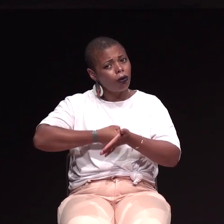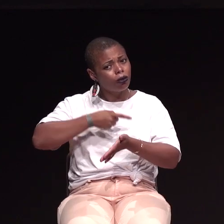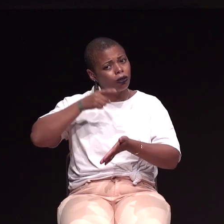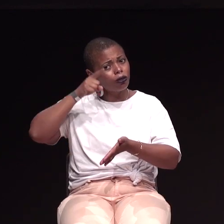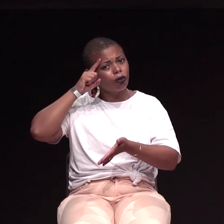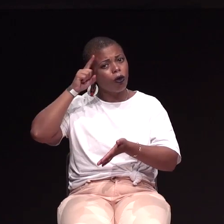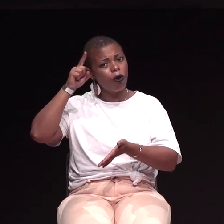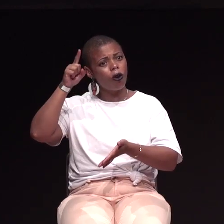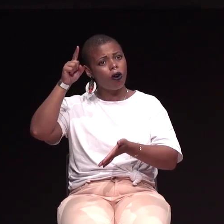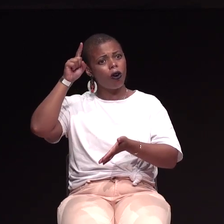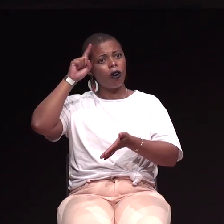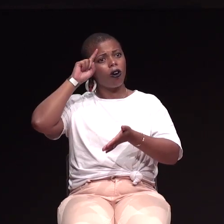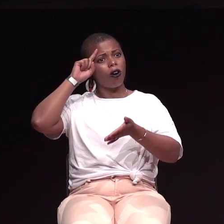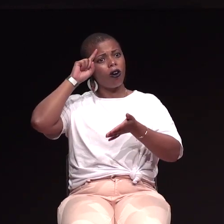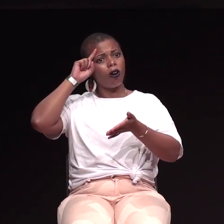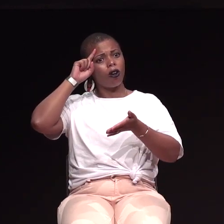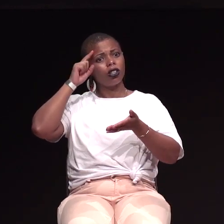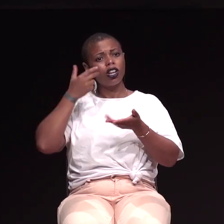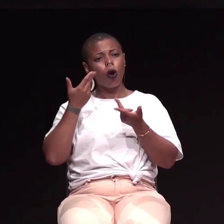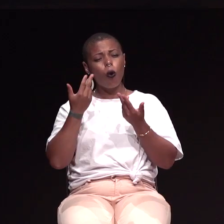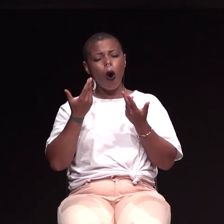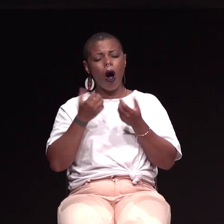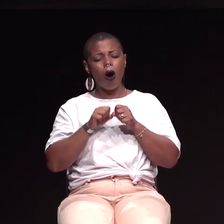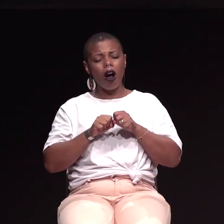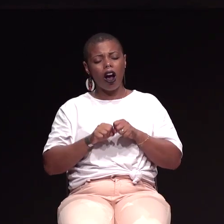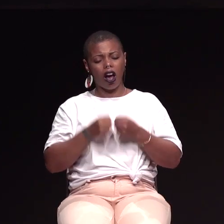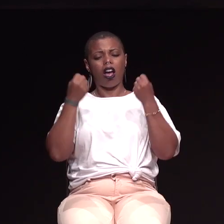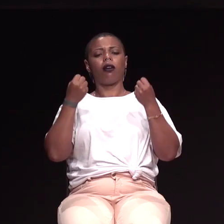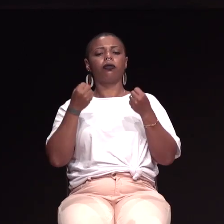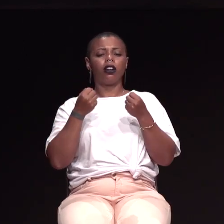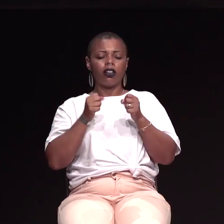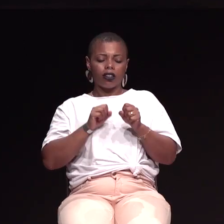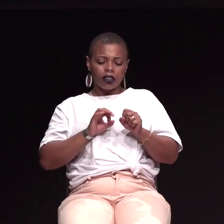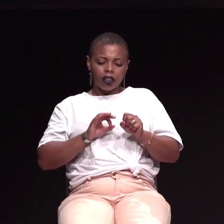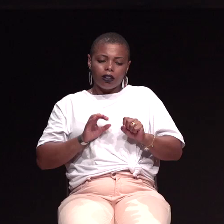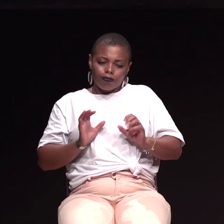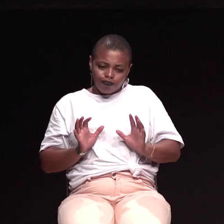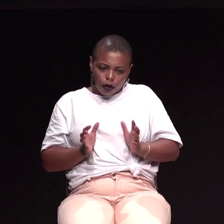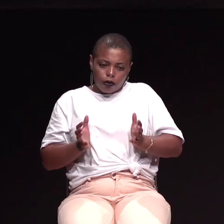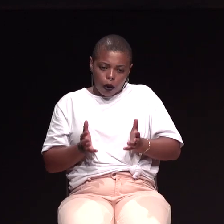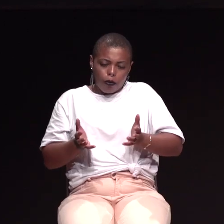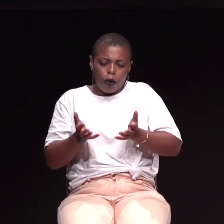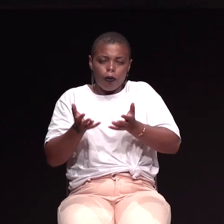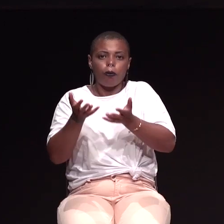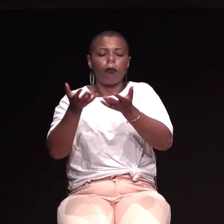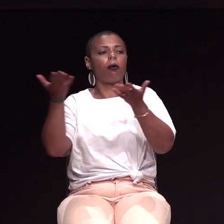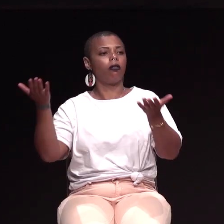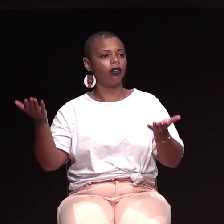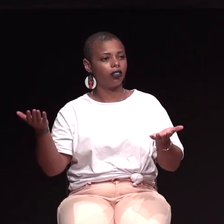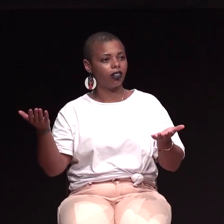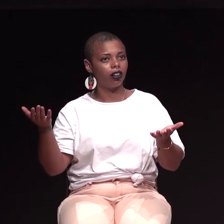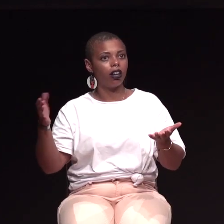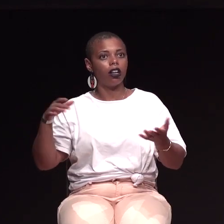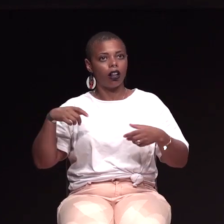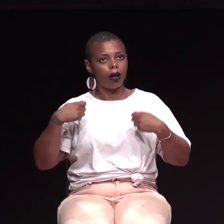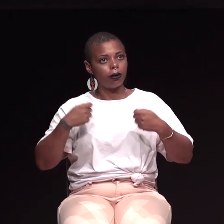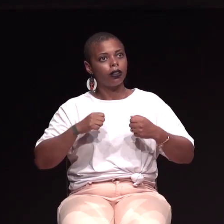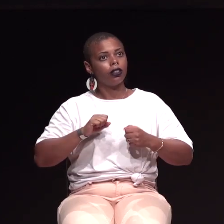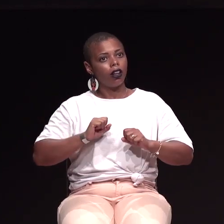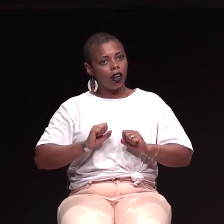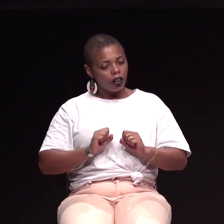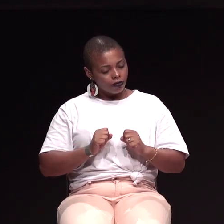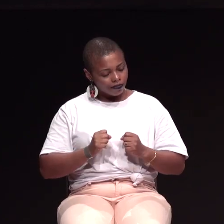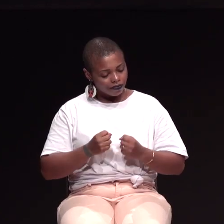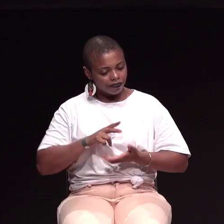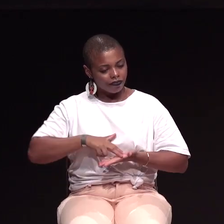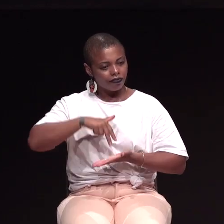cotidianamente. E você tem que se refazer e fazer a tal da palestra que você foi ali para